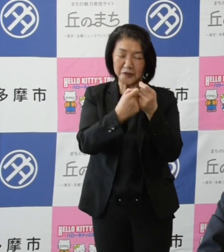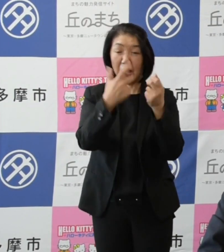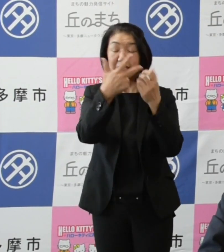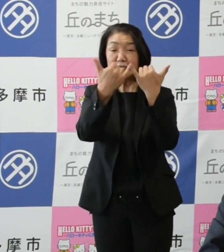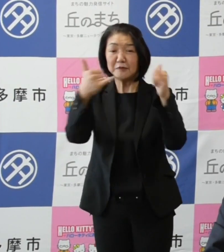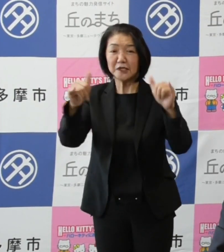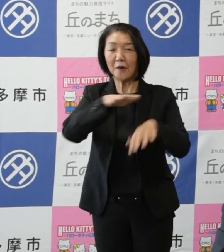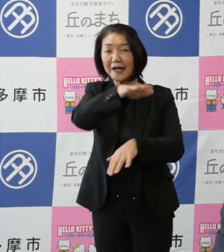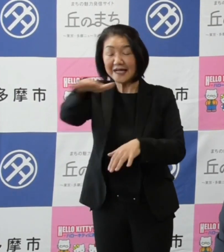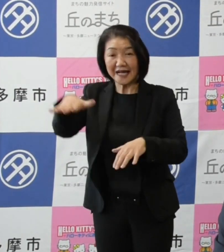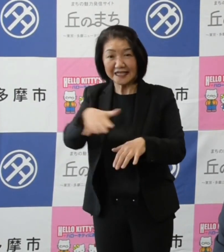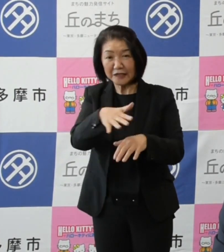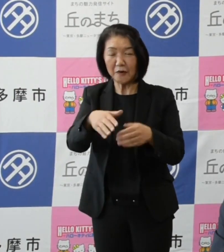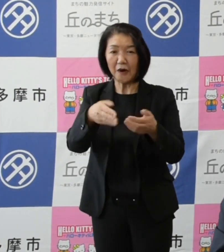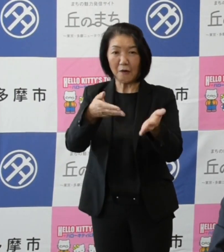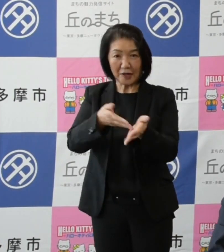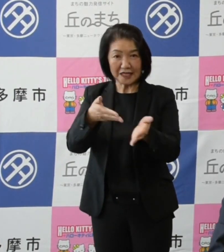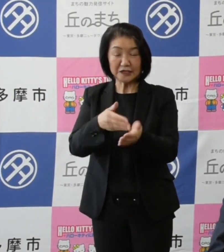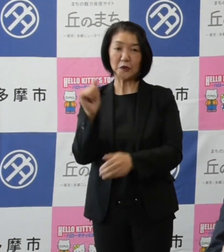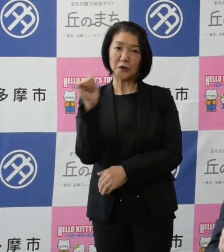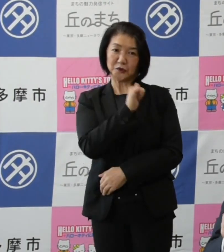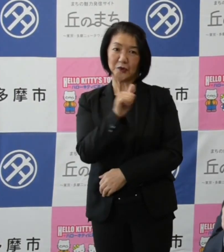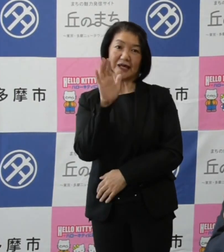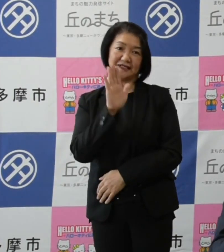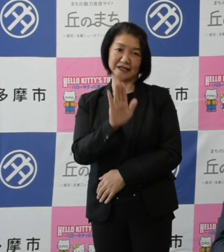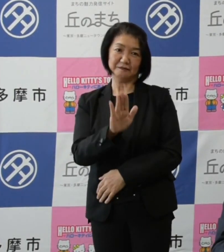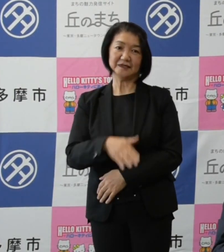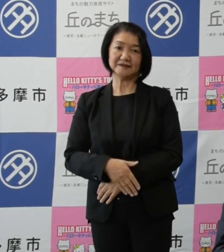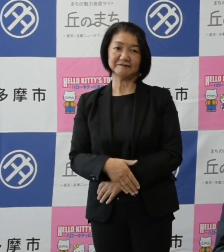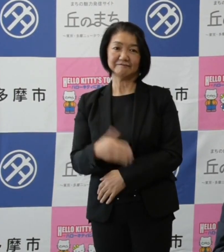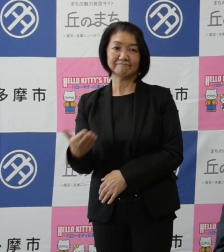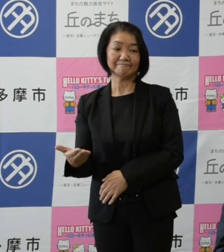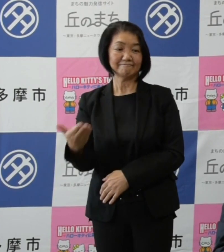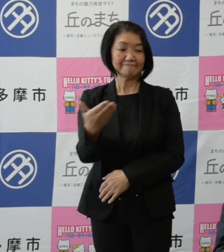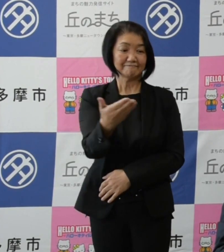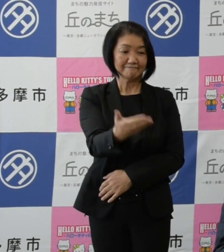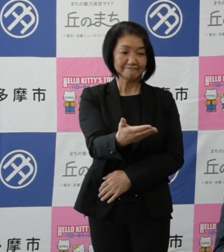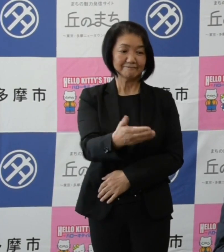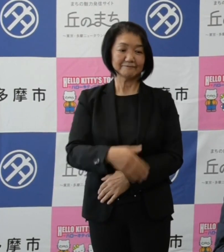。次のフリップをご覧ください。